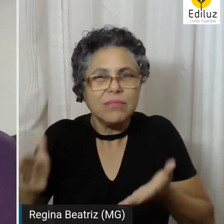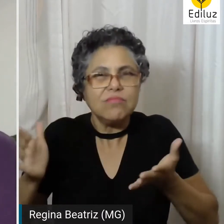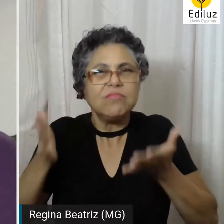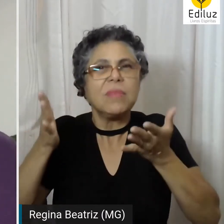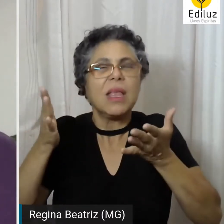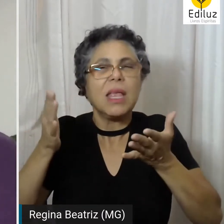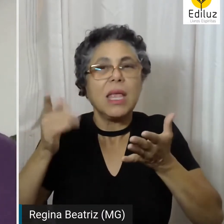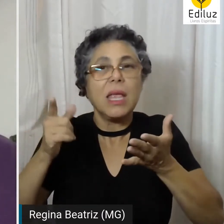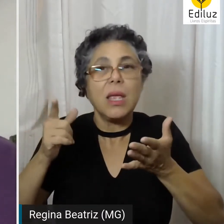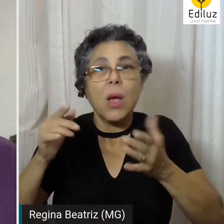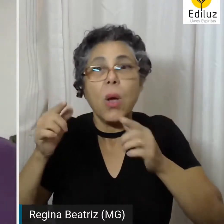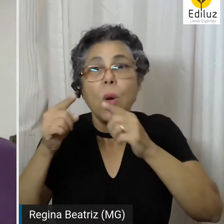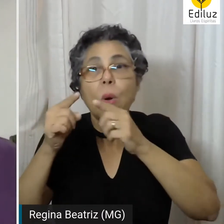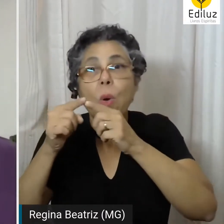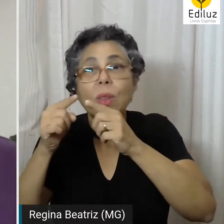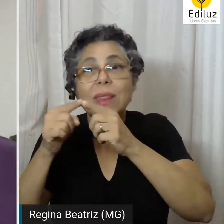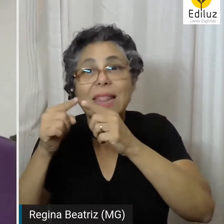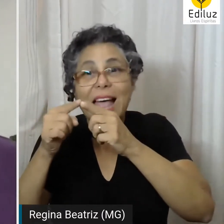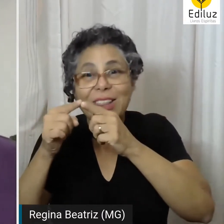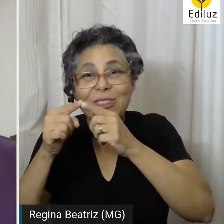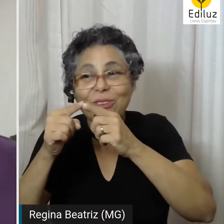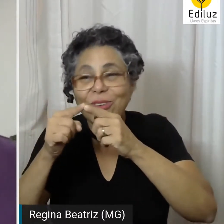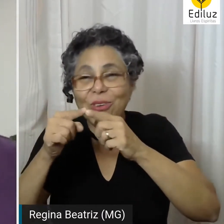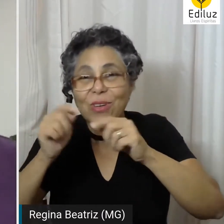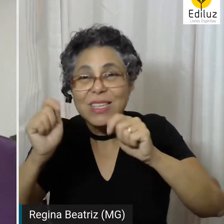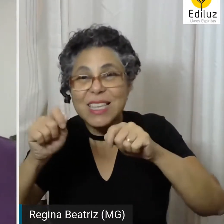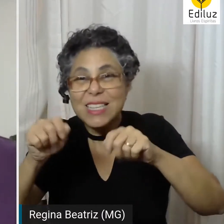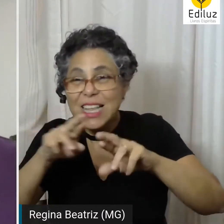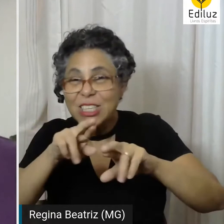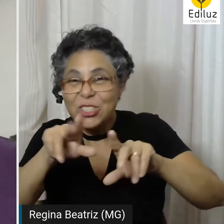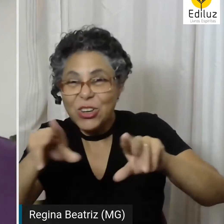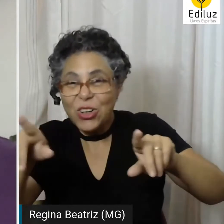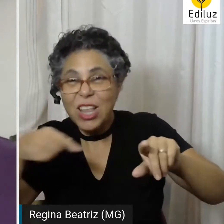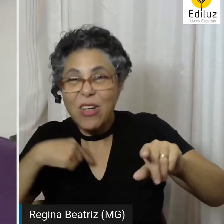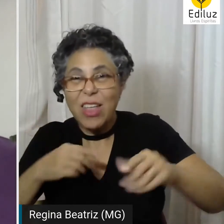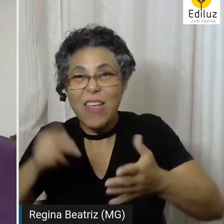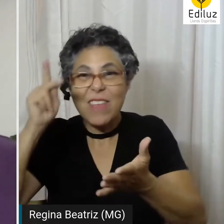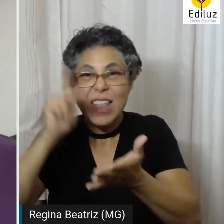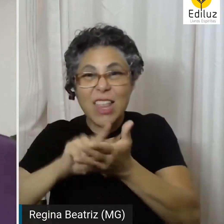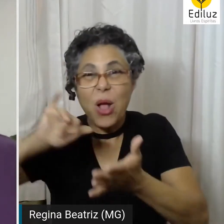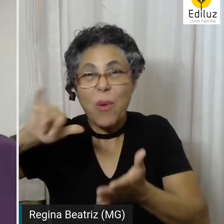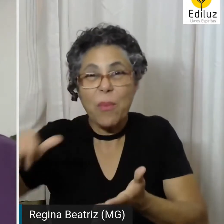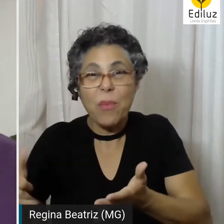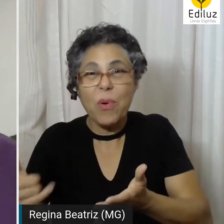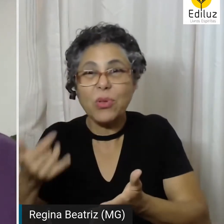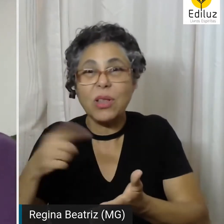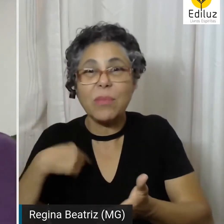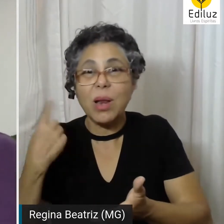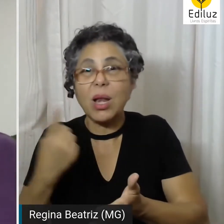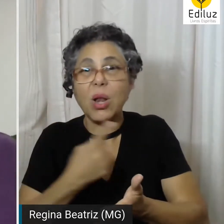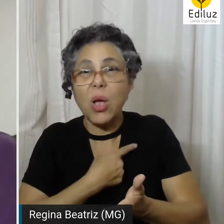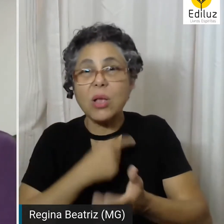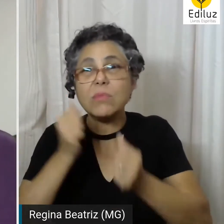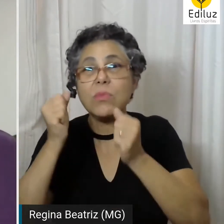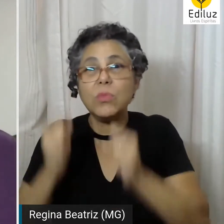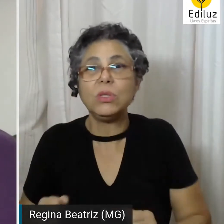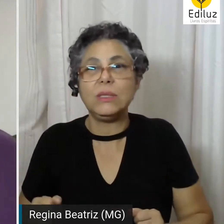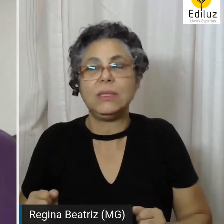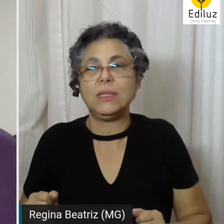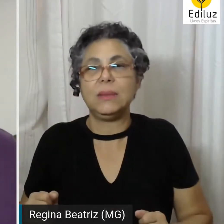com as necessidades do outro são verdadeiras oportunidades para que possamos